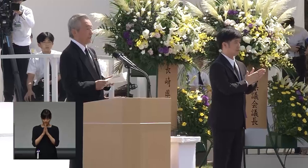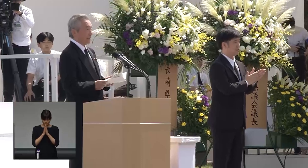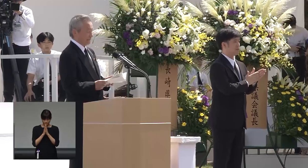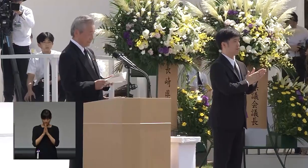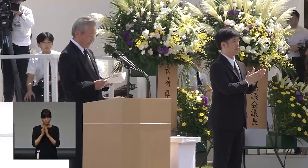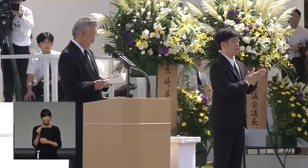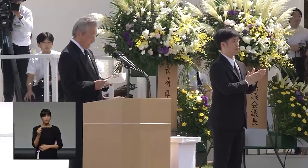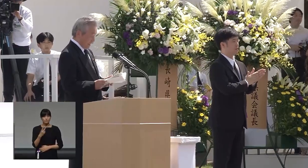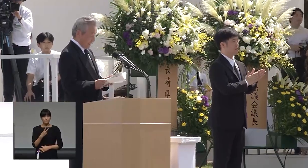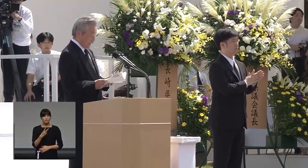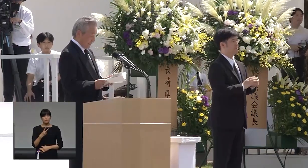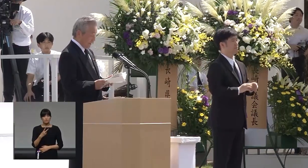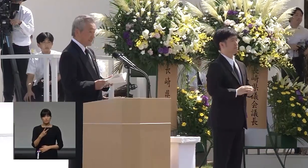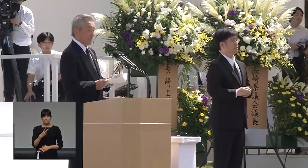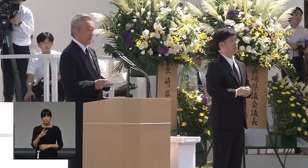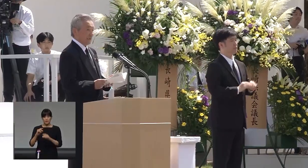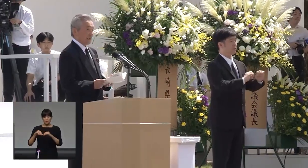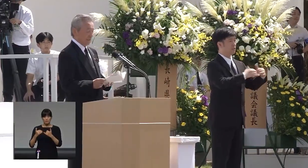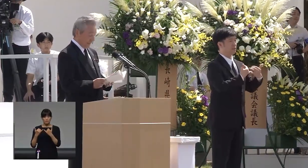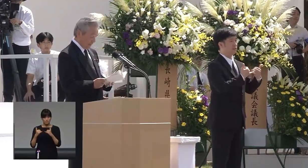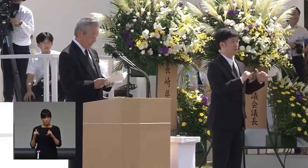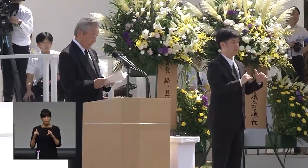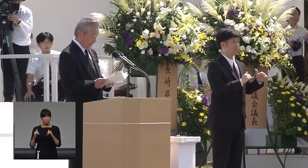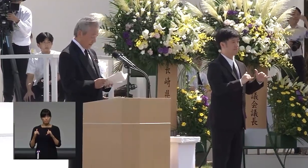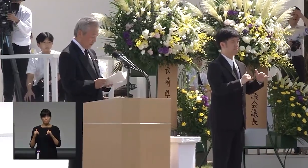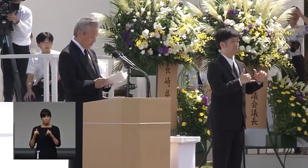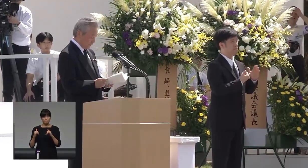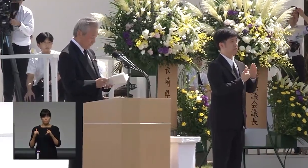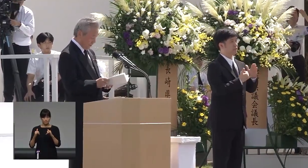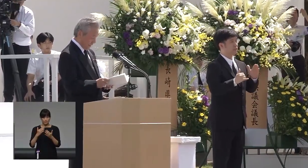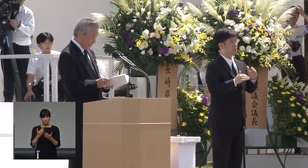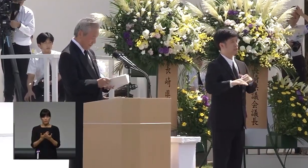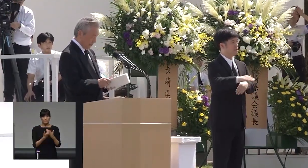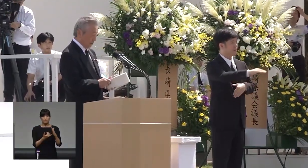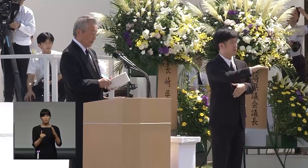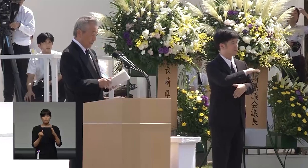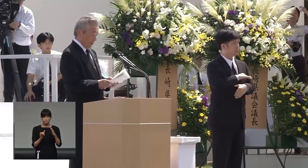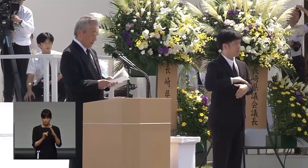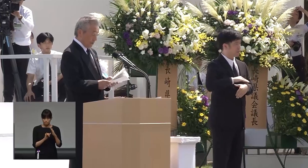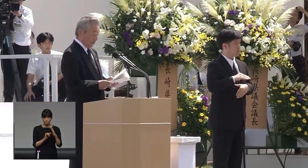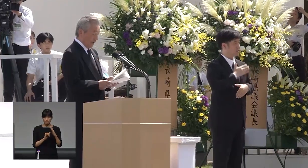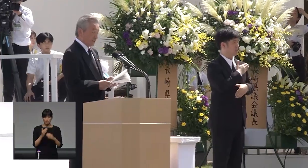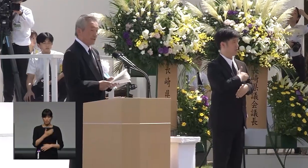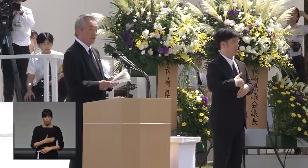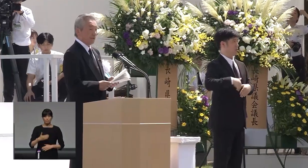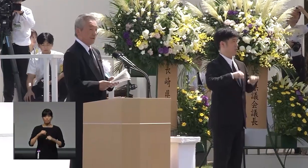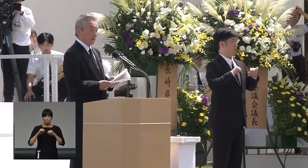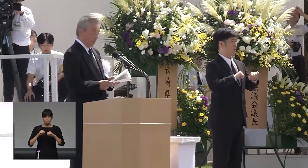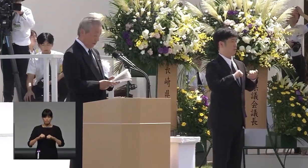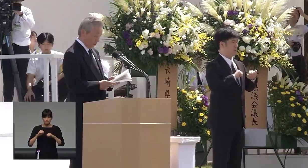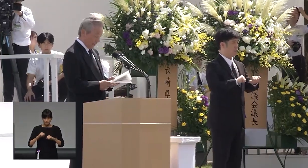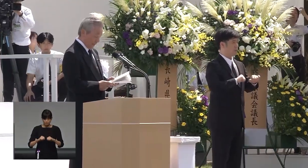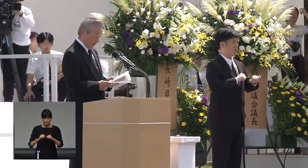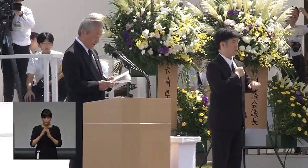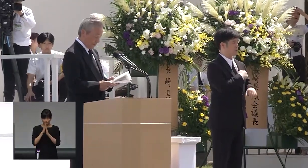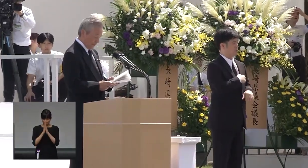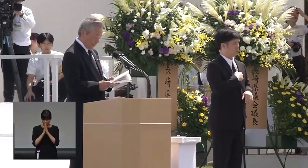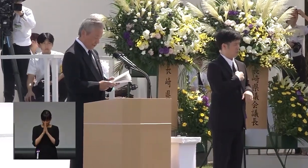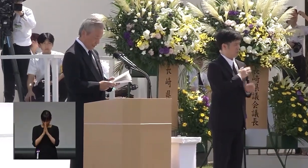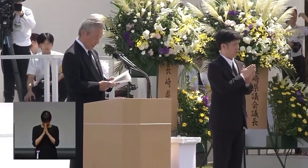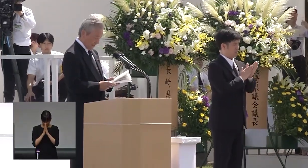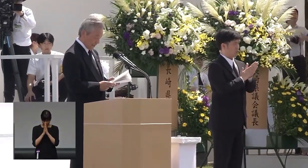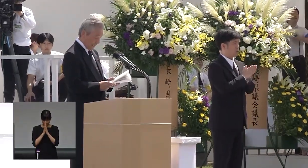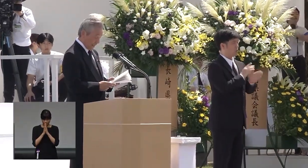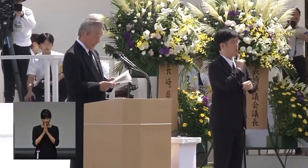ますとともに被爆者並びにご遺族の皆様のご検証を心からお